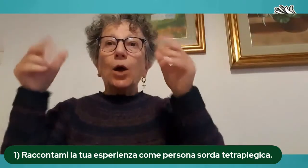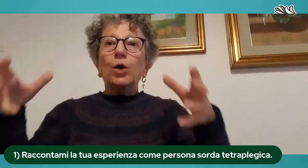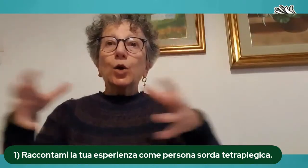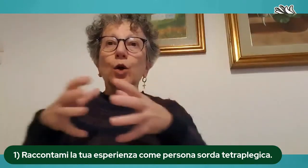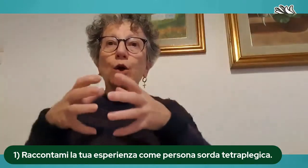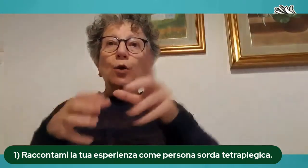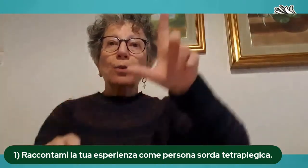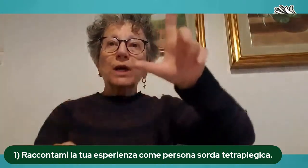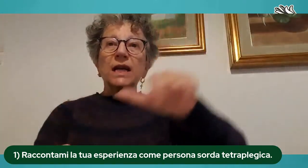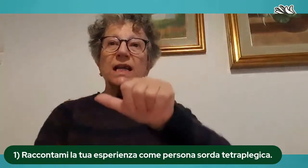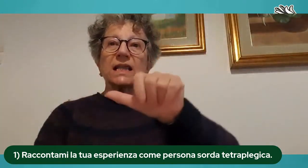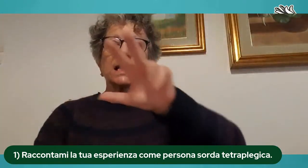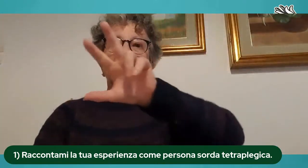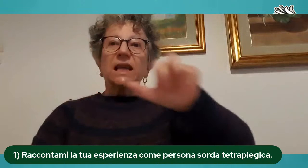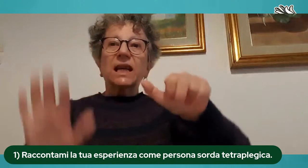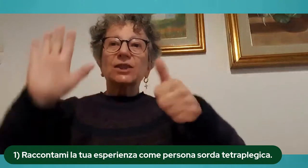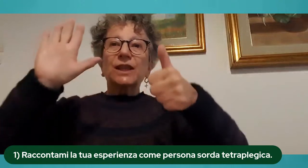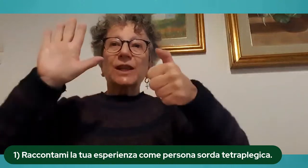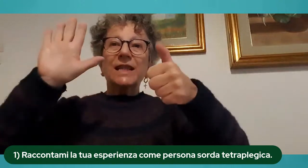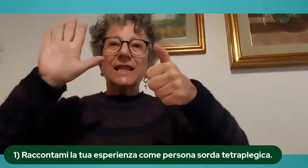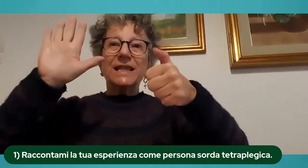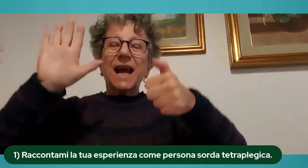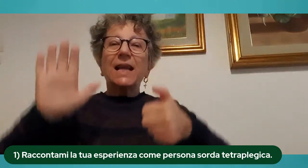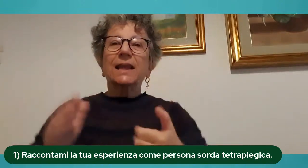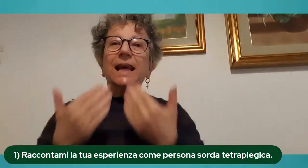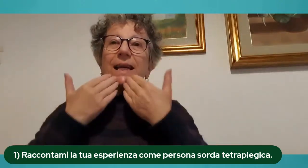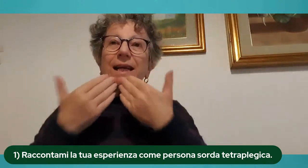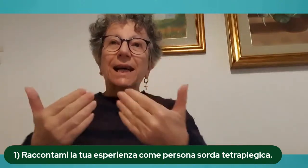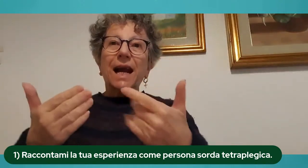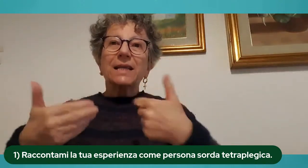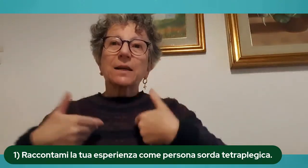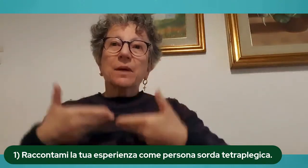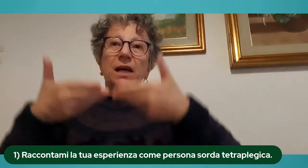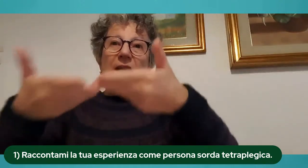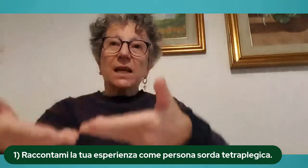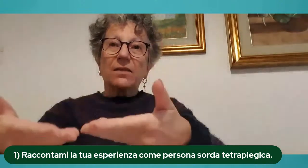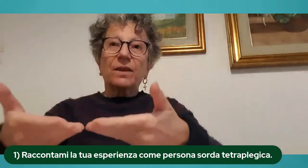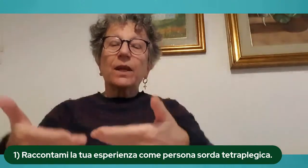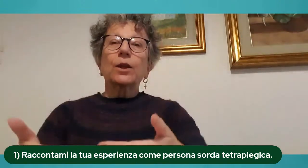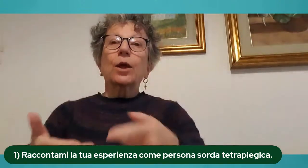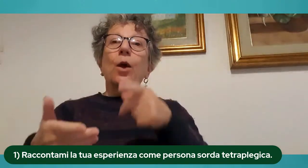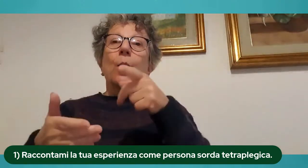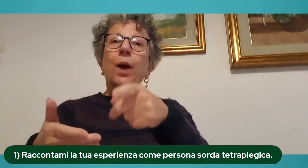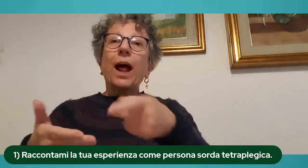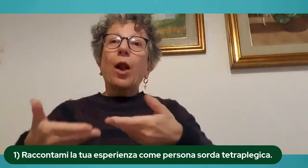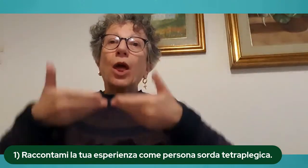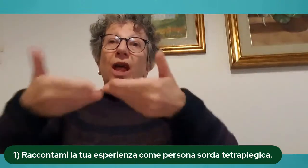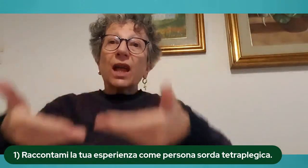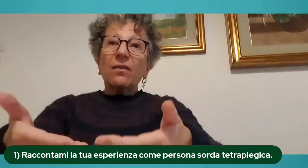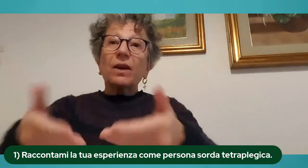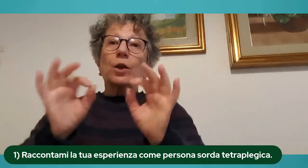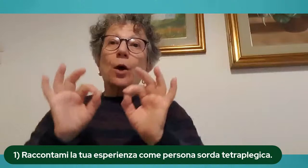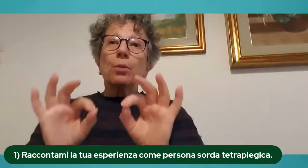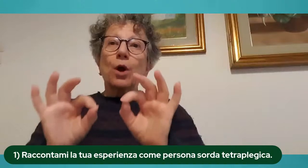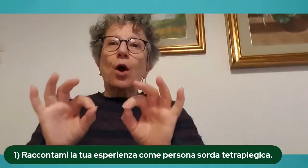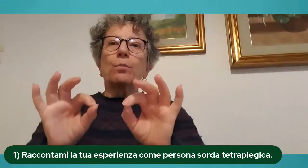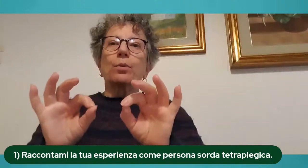Ga grub e ti rogan ti tien grete mo enepe pan enepe